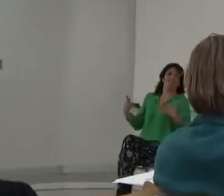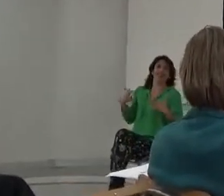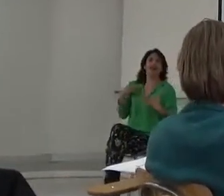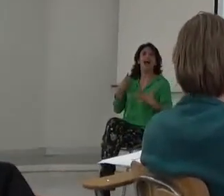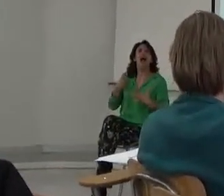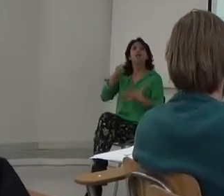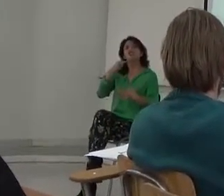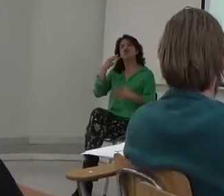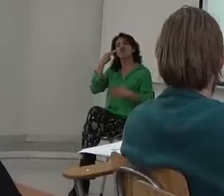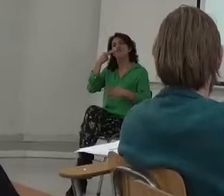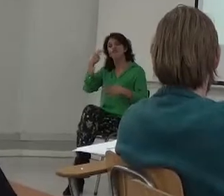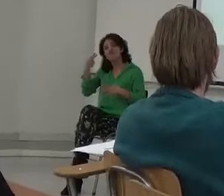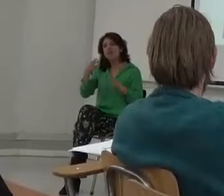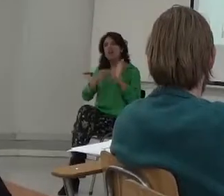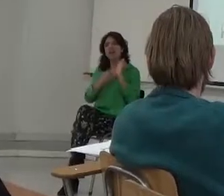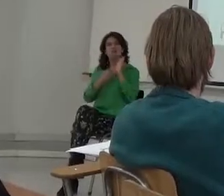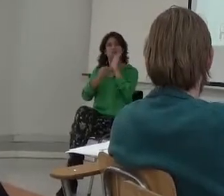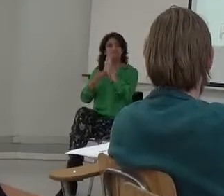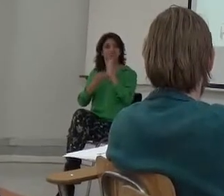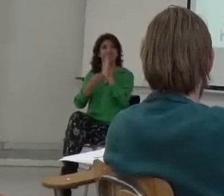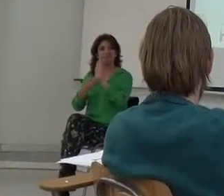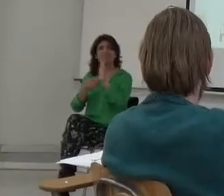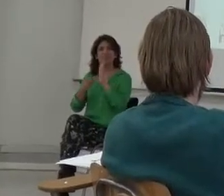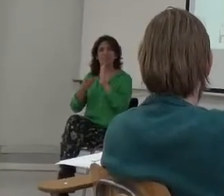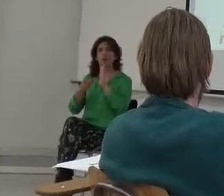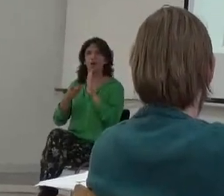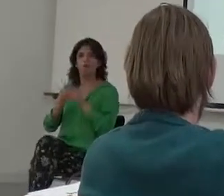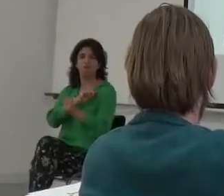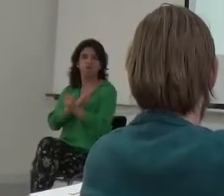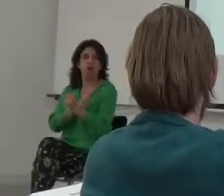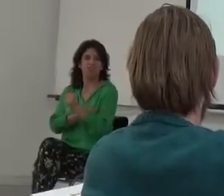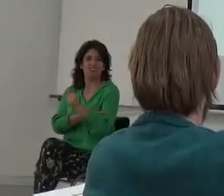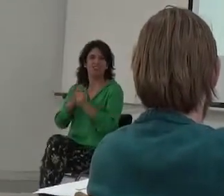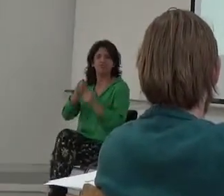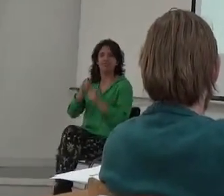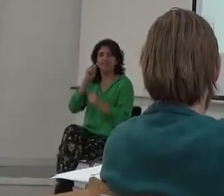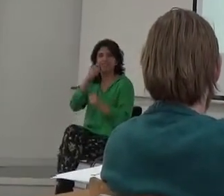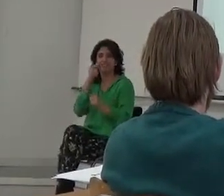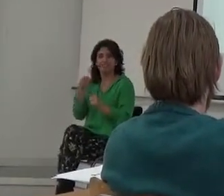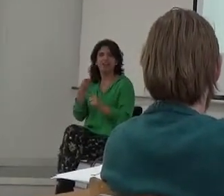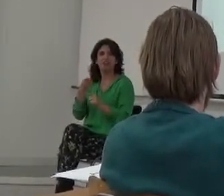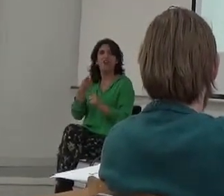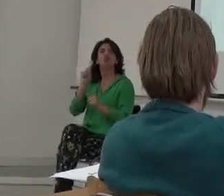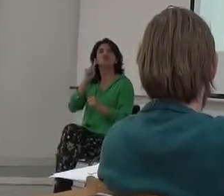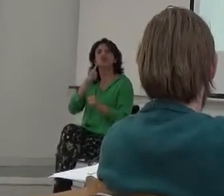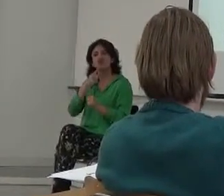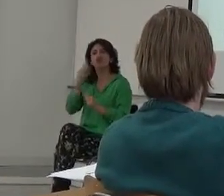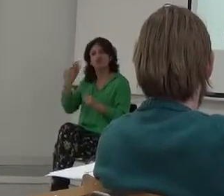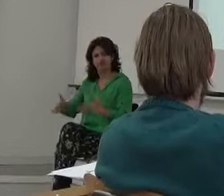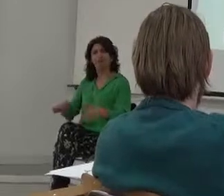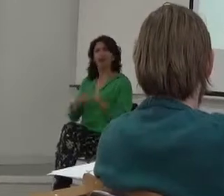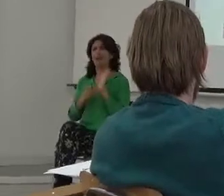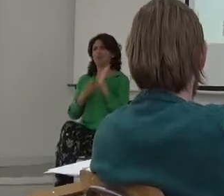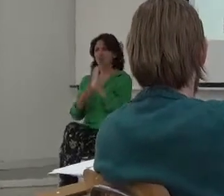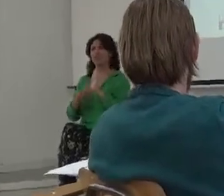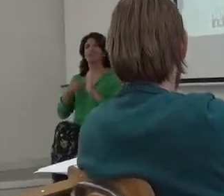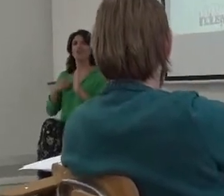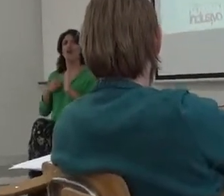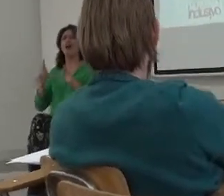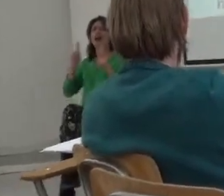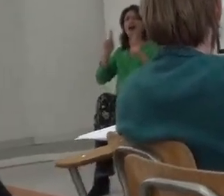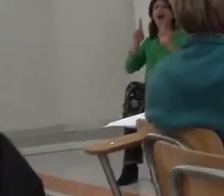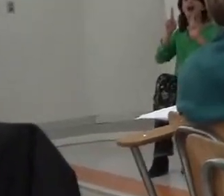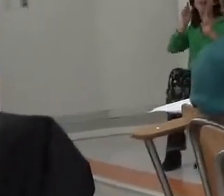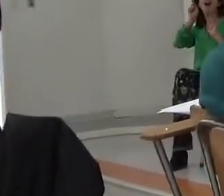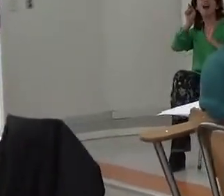sorda que está exponiendo, se integra, me parece muy potente en ese sentido. Así que muchas felicitaciones y ojalá estos